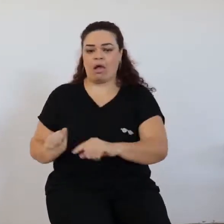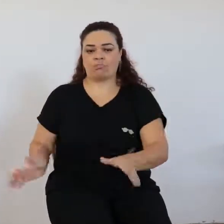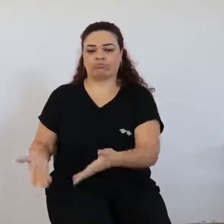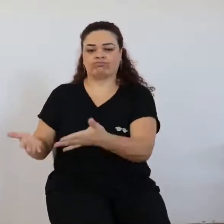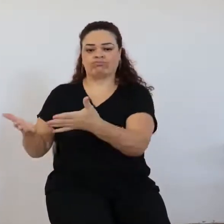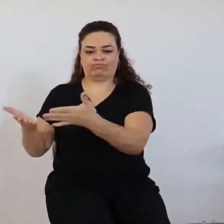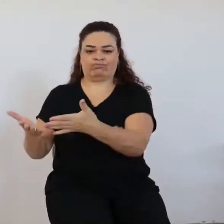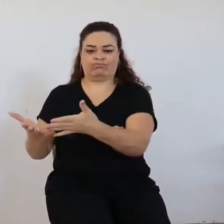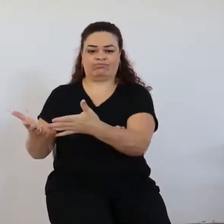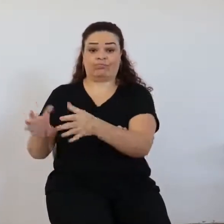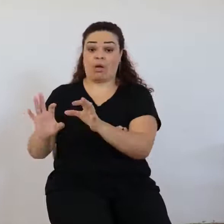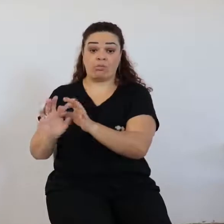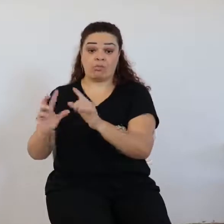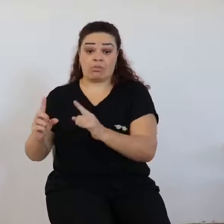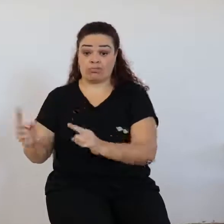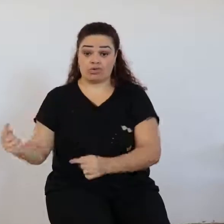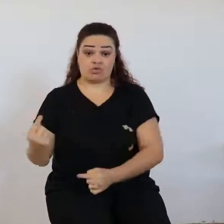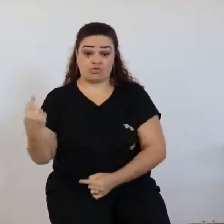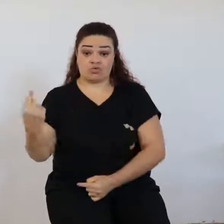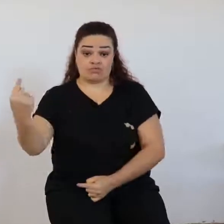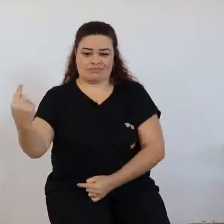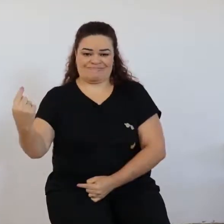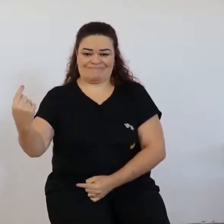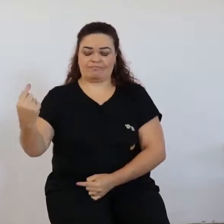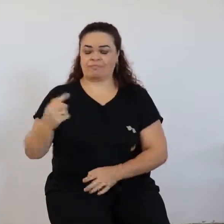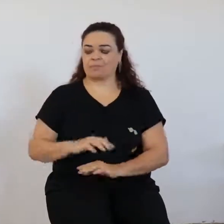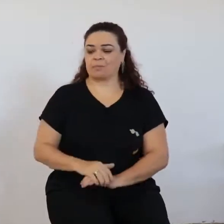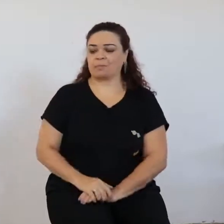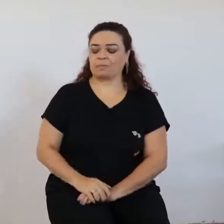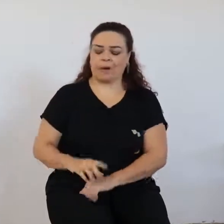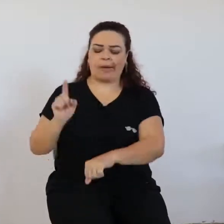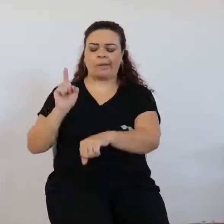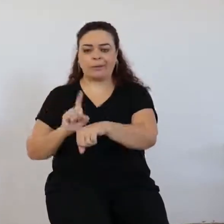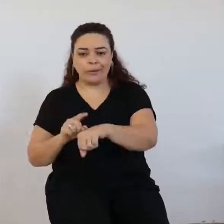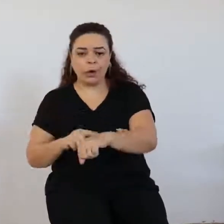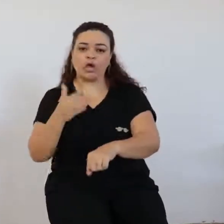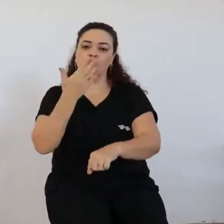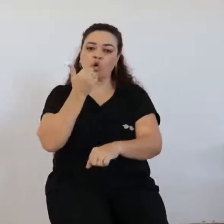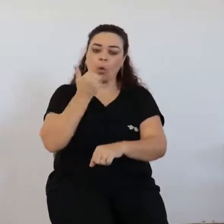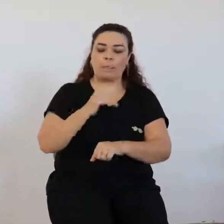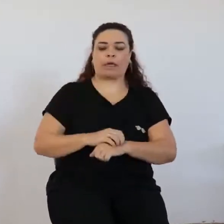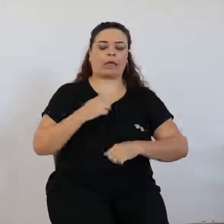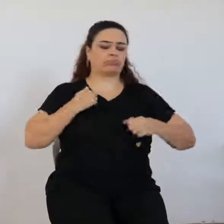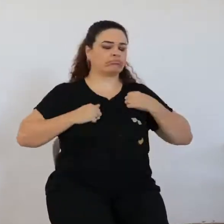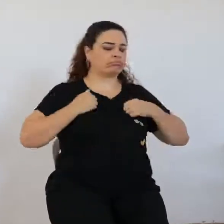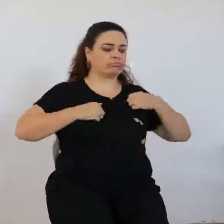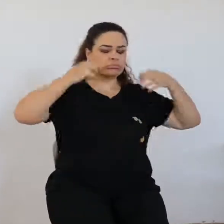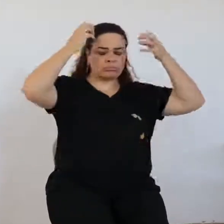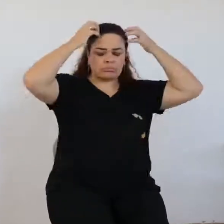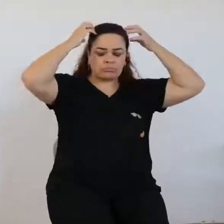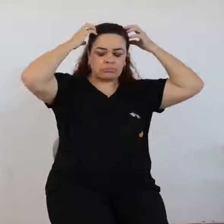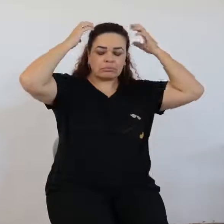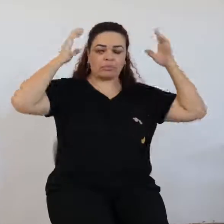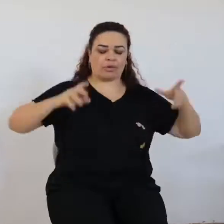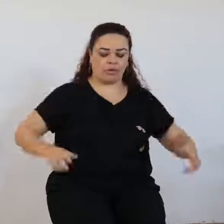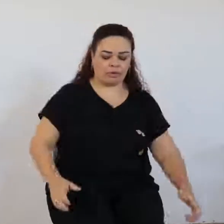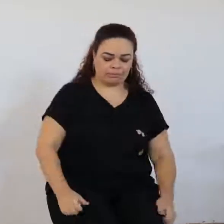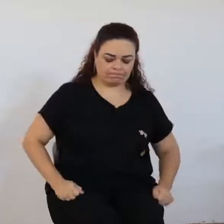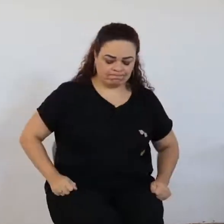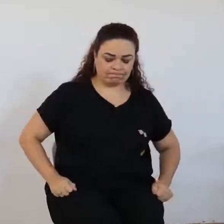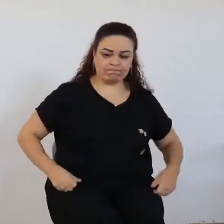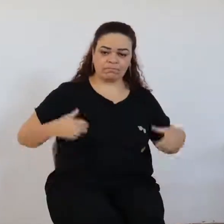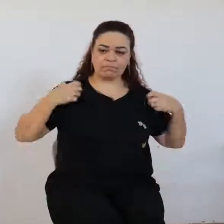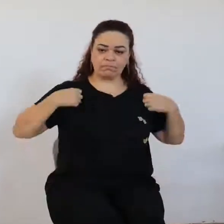tenha autonomia, né? Isso funciona para tudo, para a hora de comer, para a hora de tomar banho, para a hora de vestir, né?